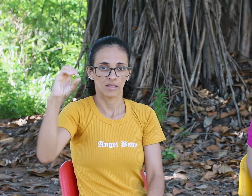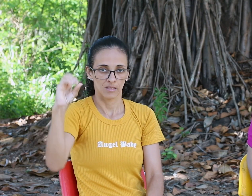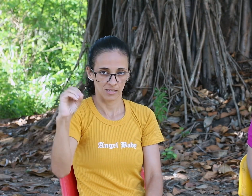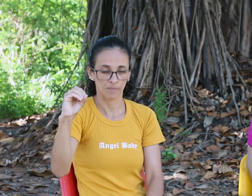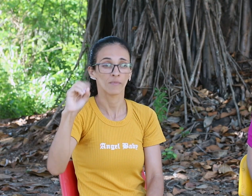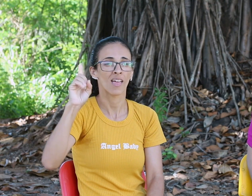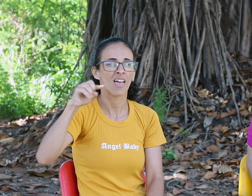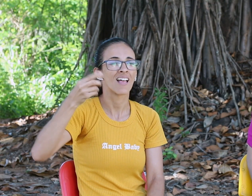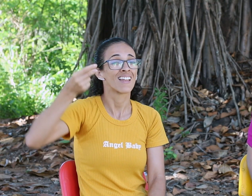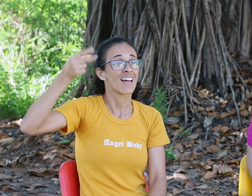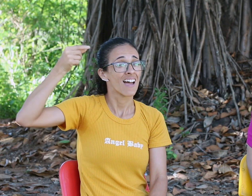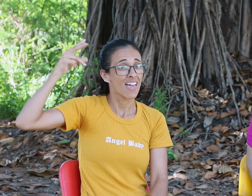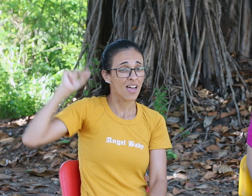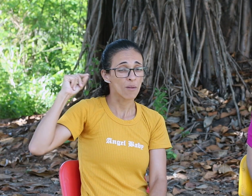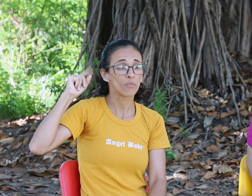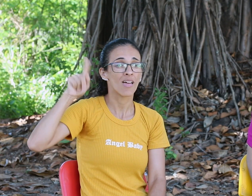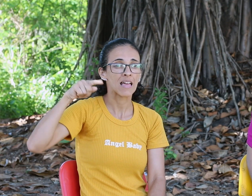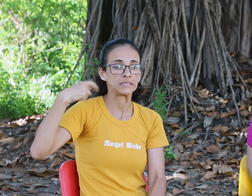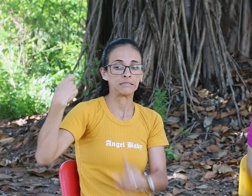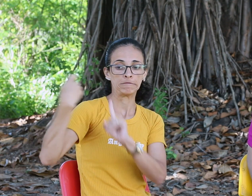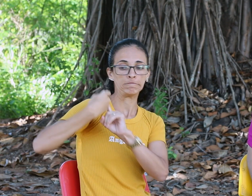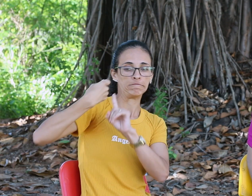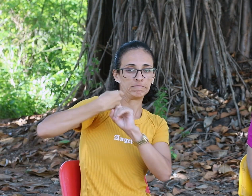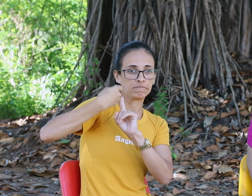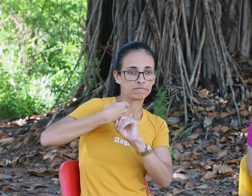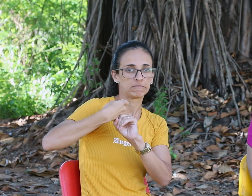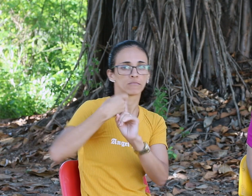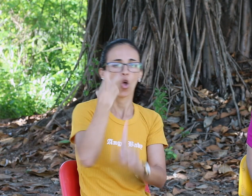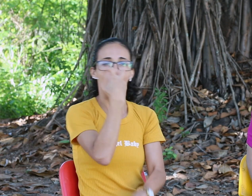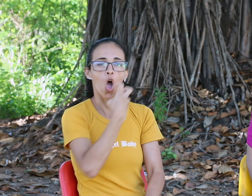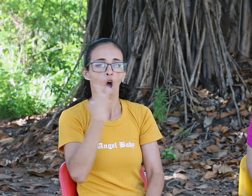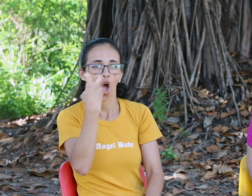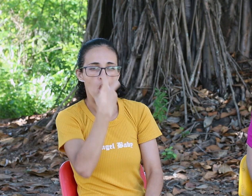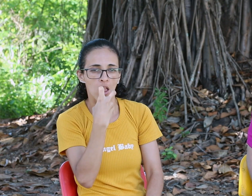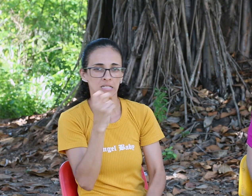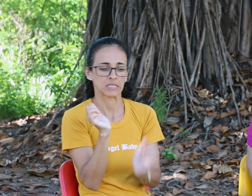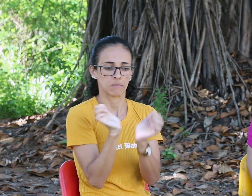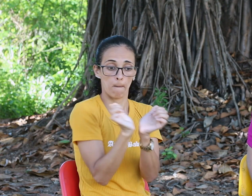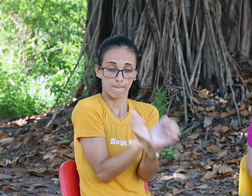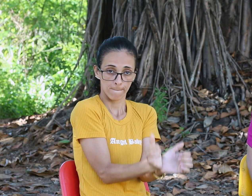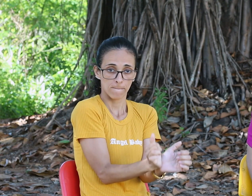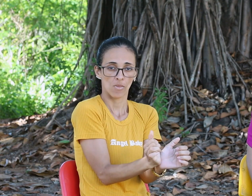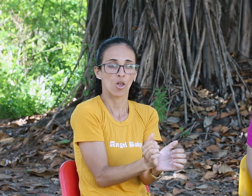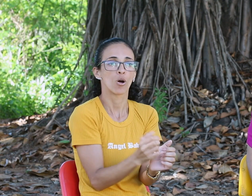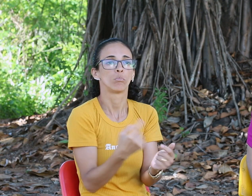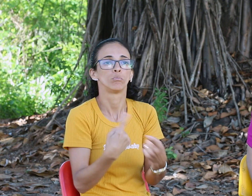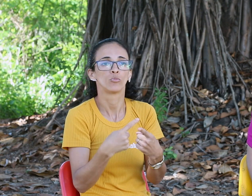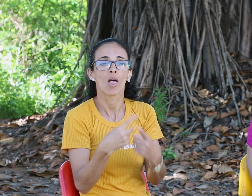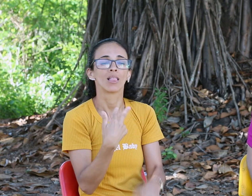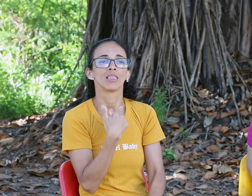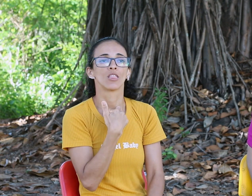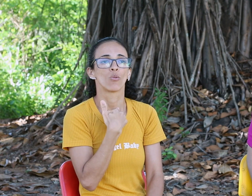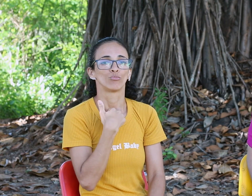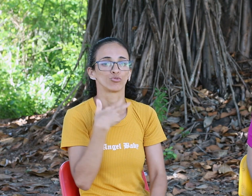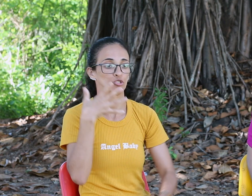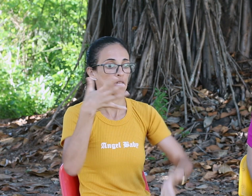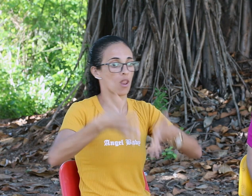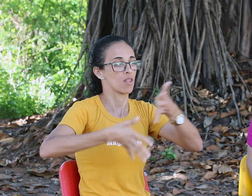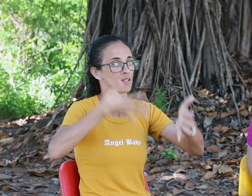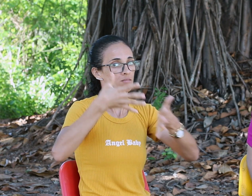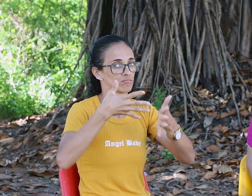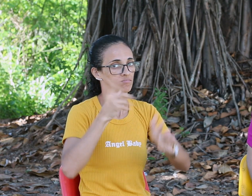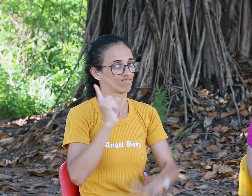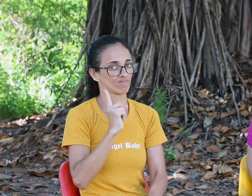em 1880 e aí esse congresso nós fomos impedidos de usar Libras